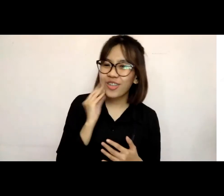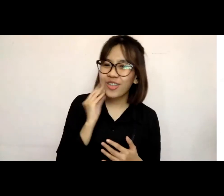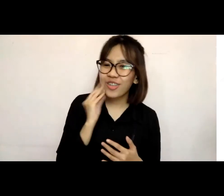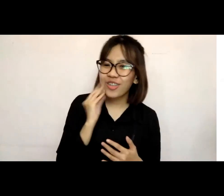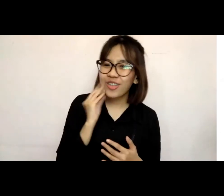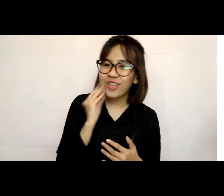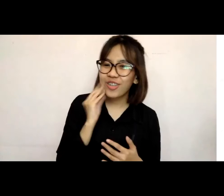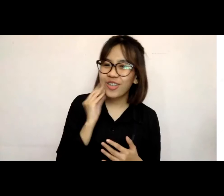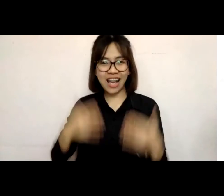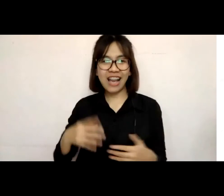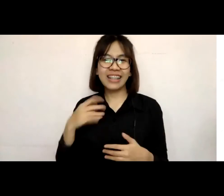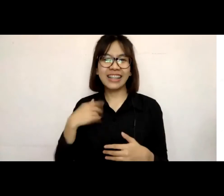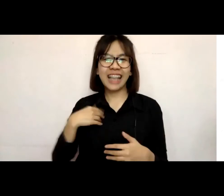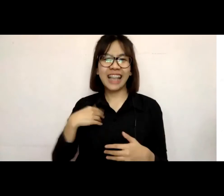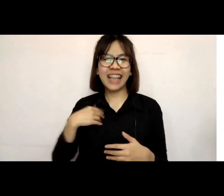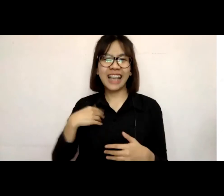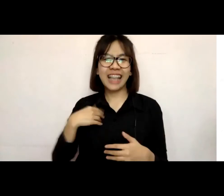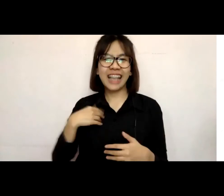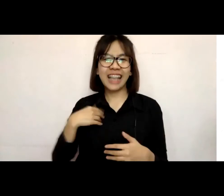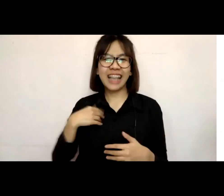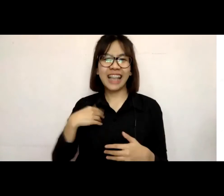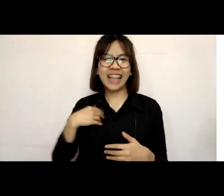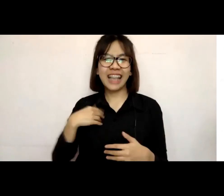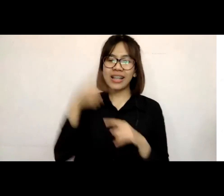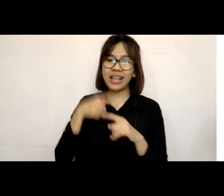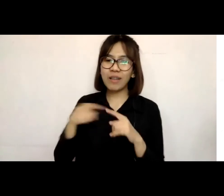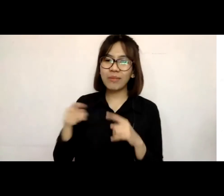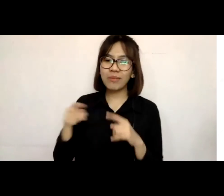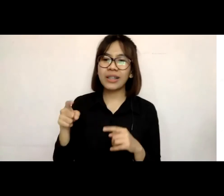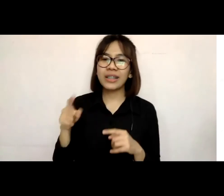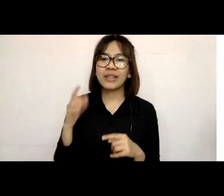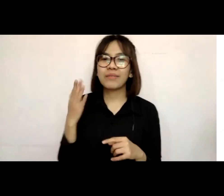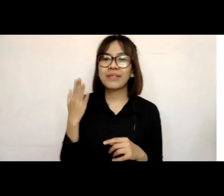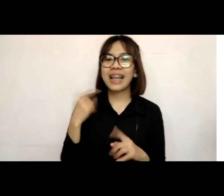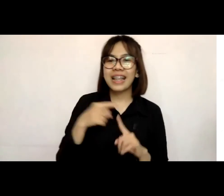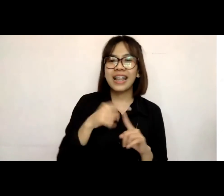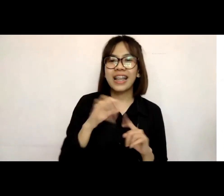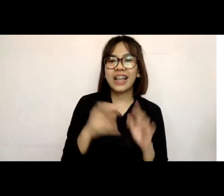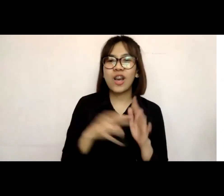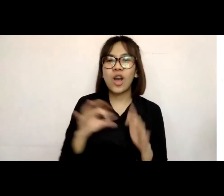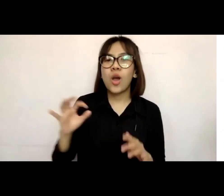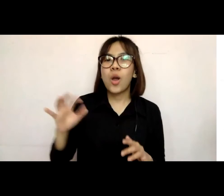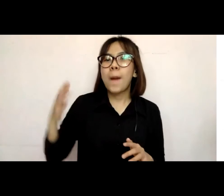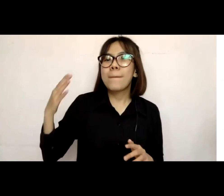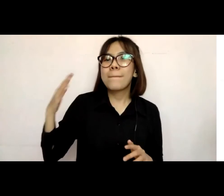Iya, kalau kita melaksanakan kegiatan-kegiatan pembinaan saja, termasuk